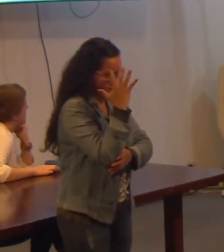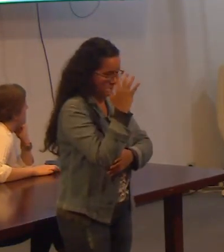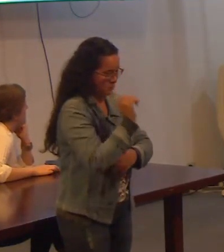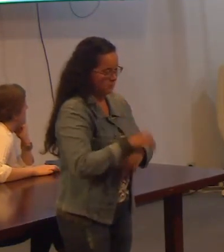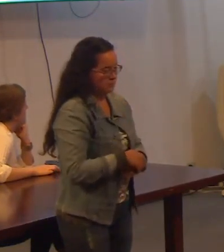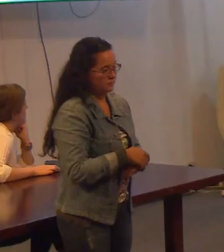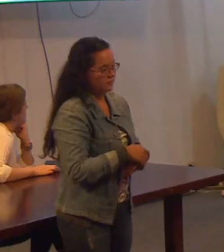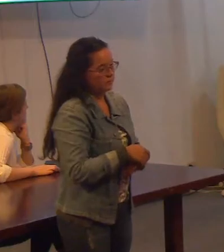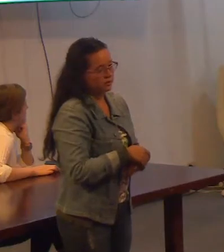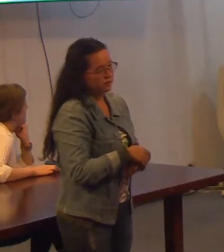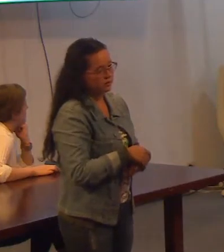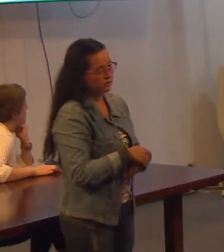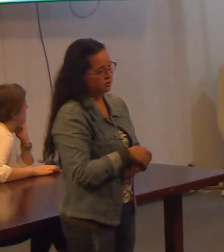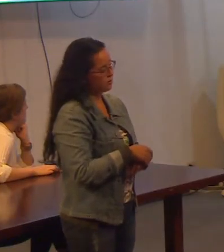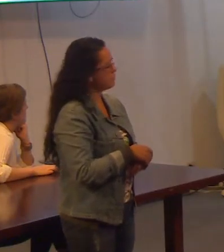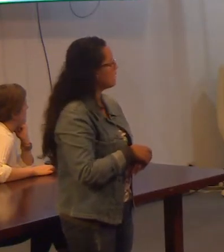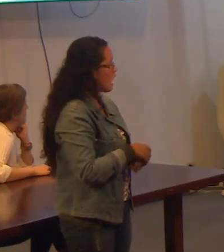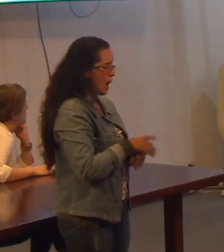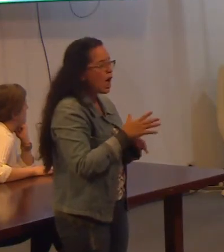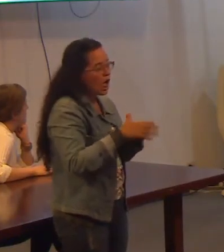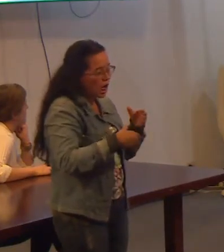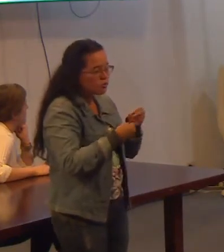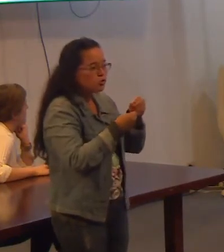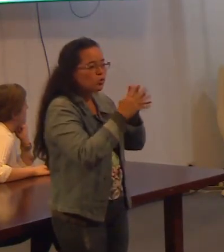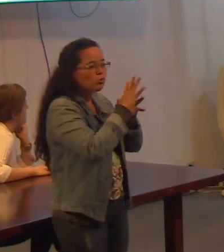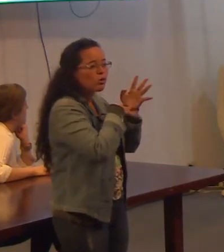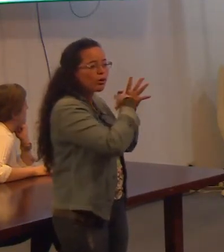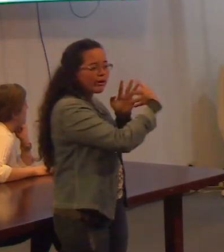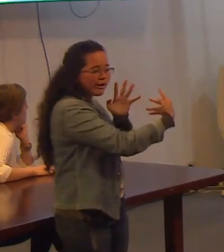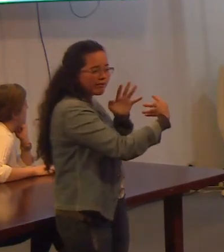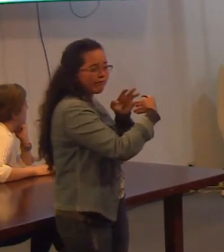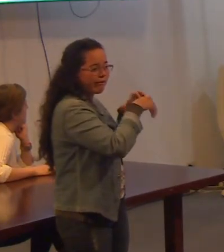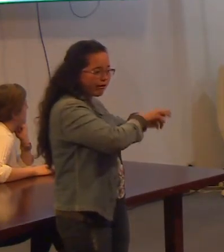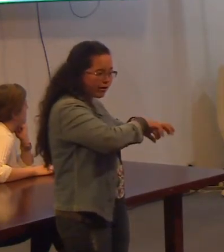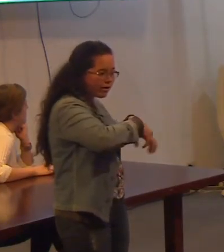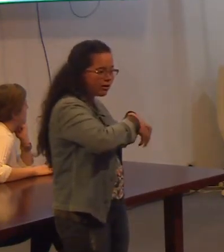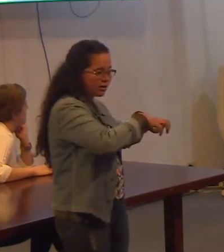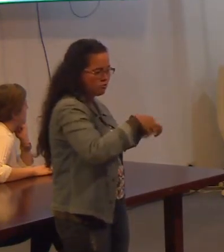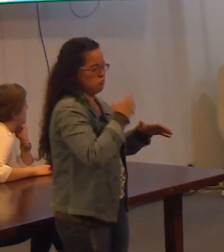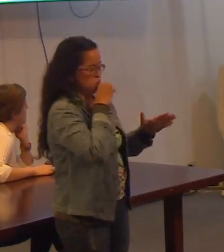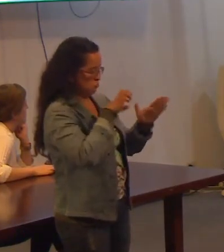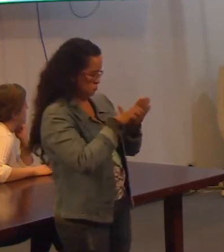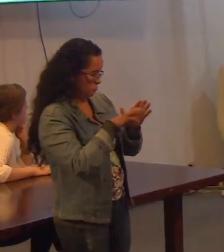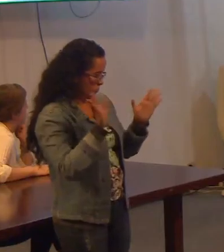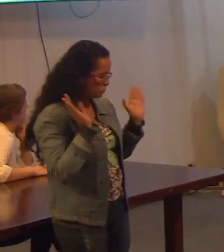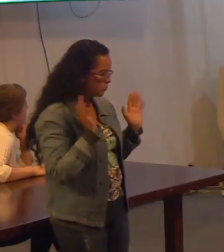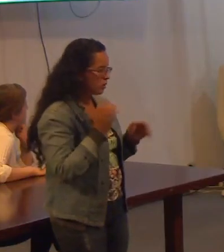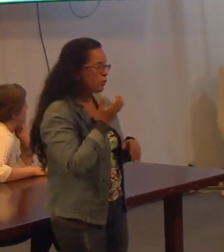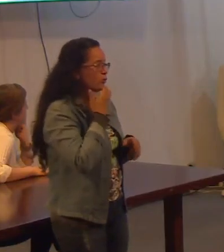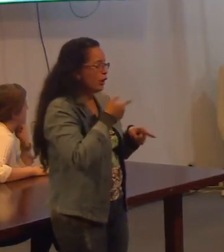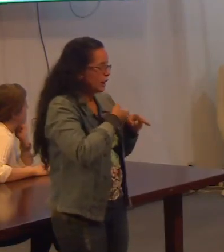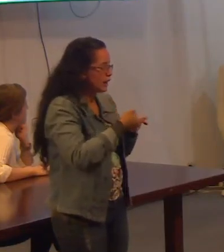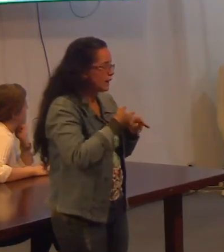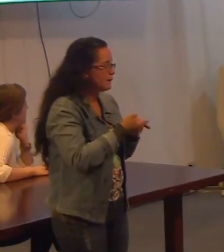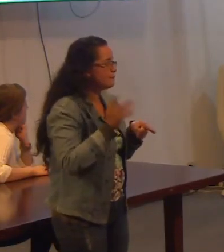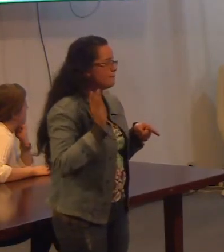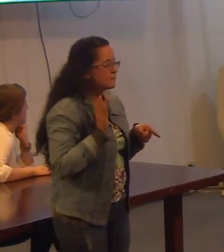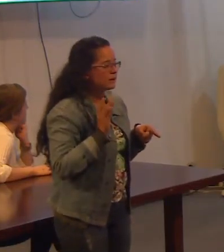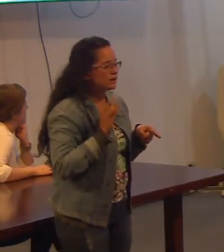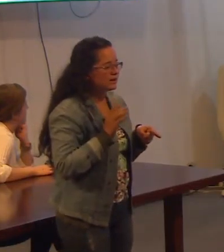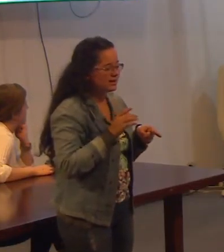que empezamos a realizar un cronograma de actividades, pues les voy a dar un ejemplo. Supongamos esta semana iniciábamos con